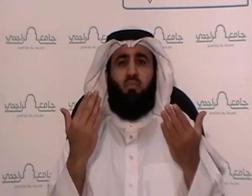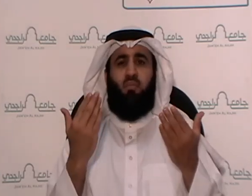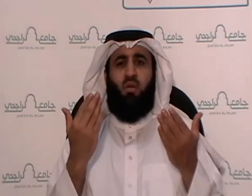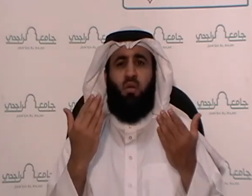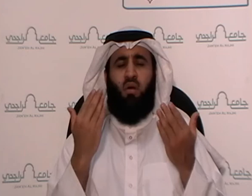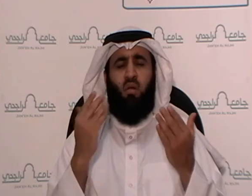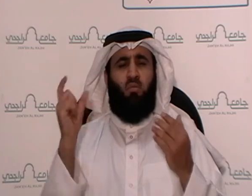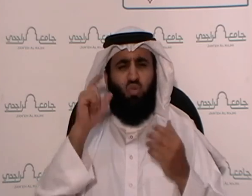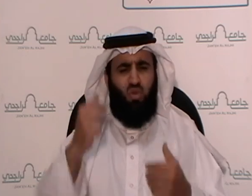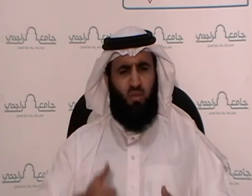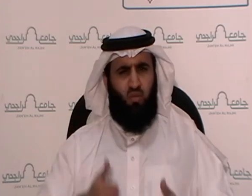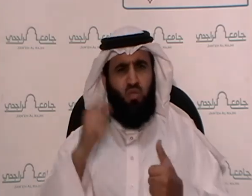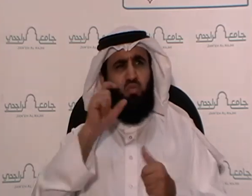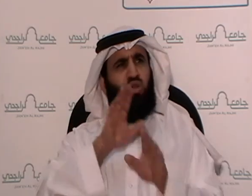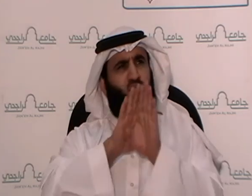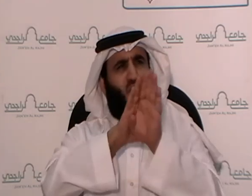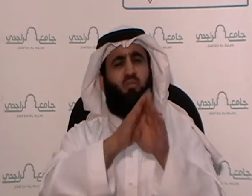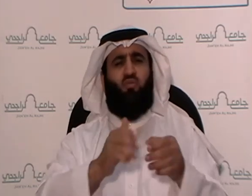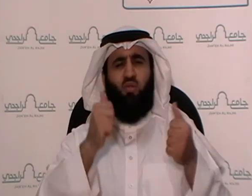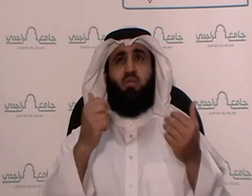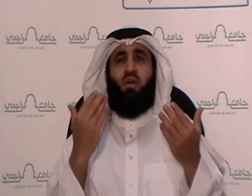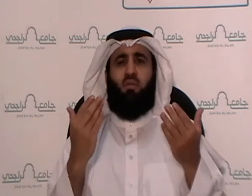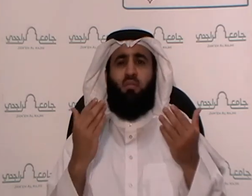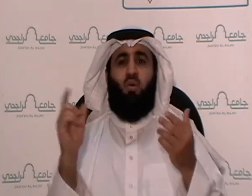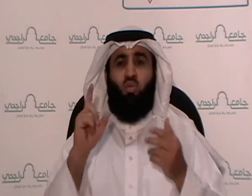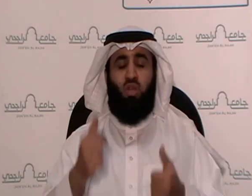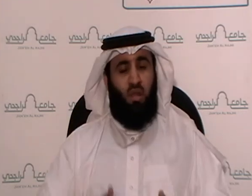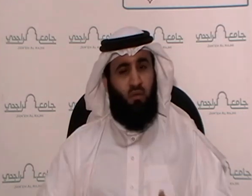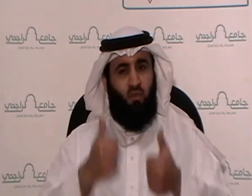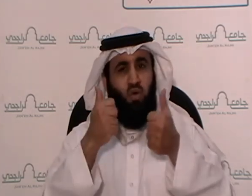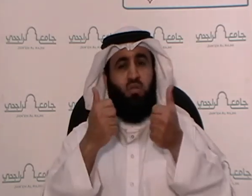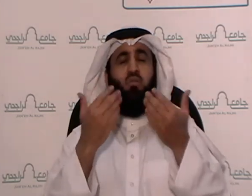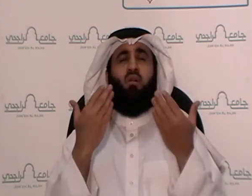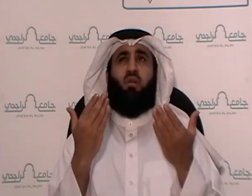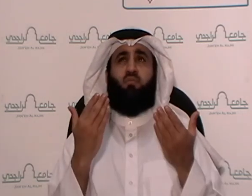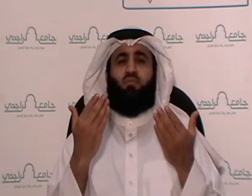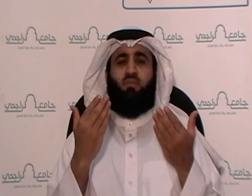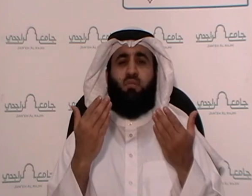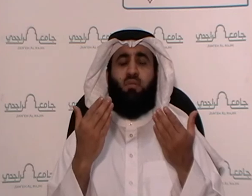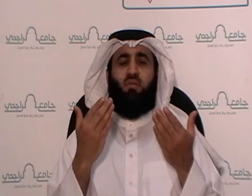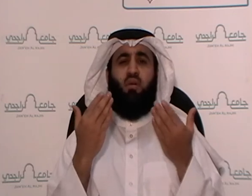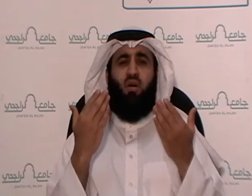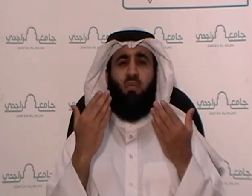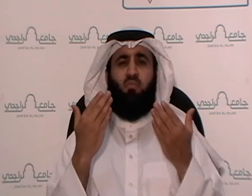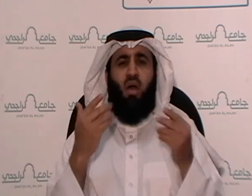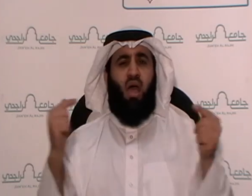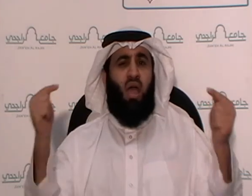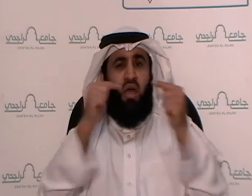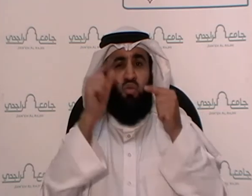أعز الإسلام وانصر المسلمين، اللهم أعز الإسلام وانصر المسلمين، اللهم عليك بأعداء الدين، اللهم